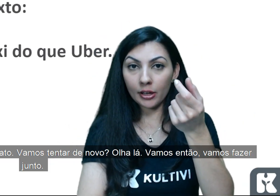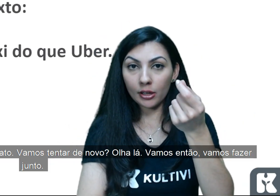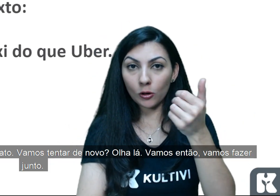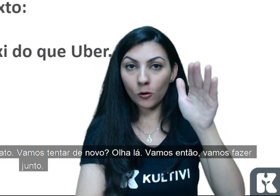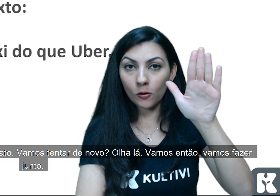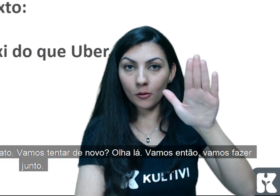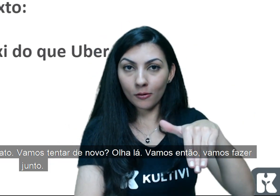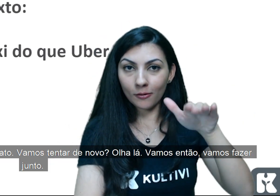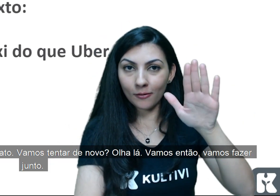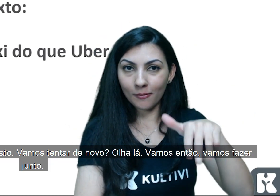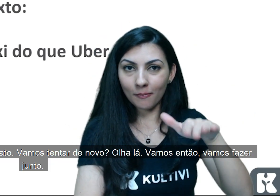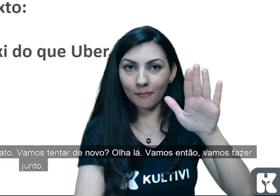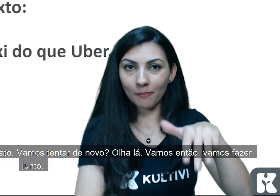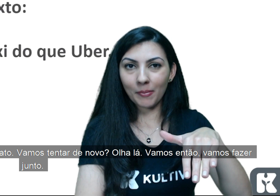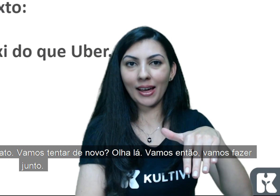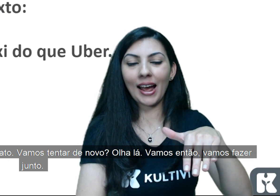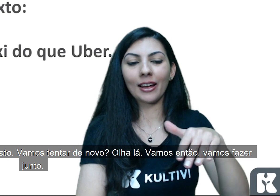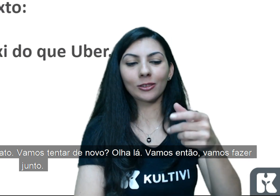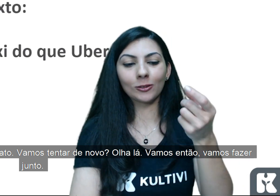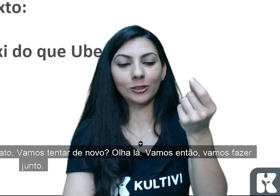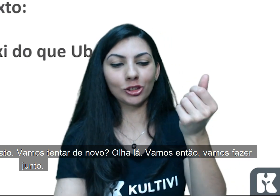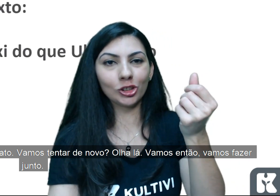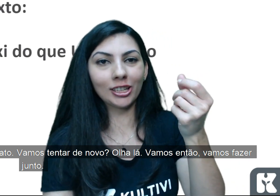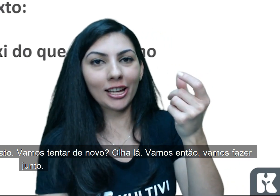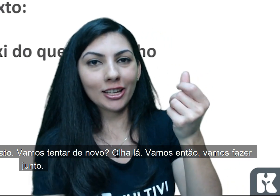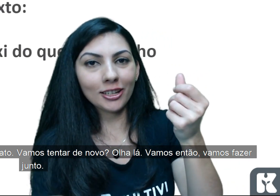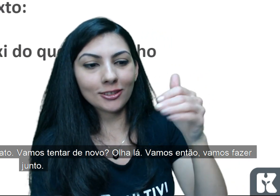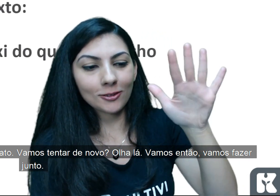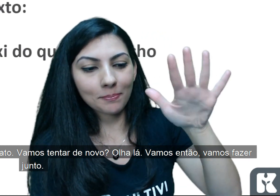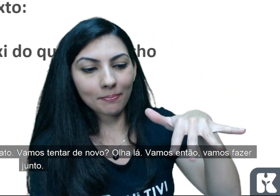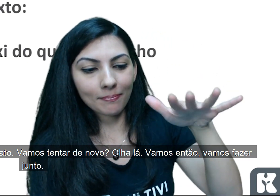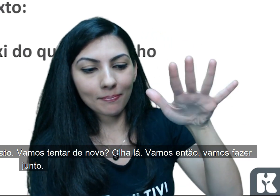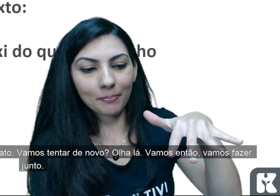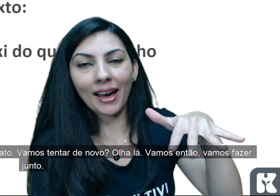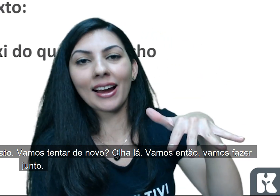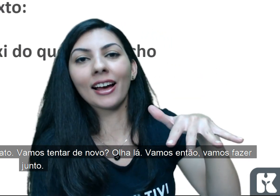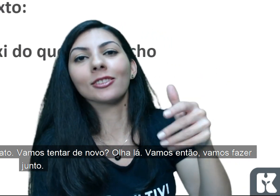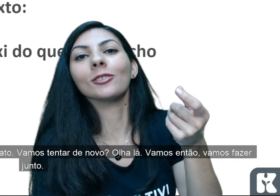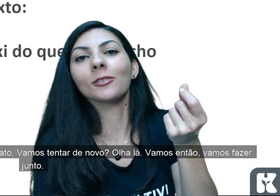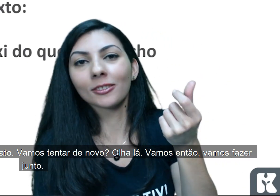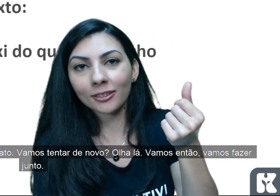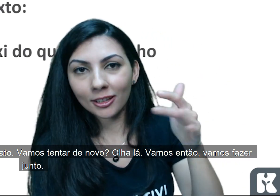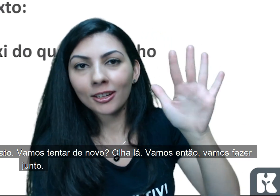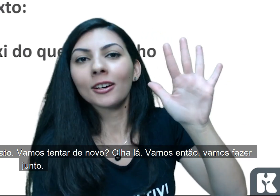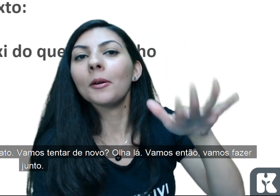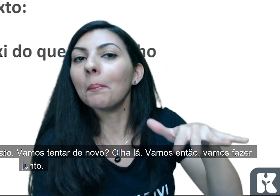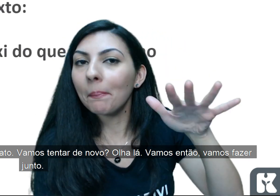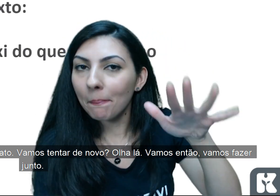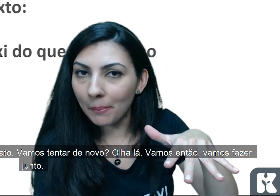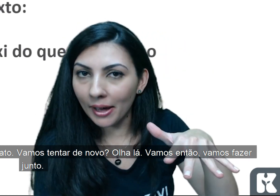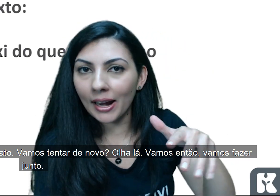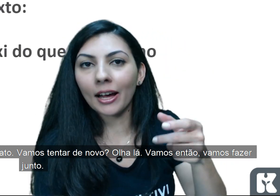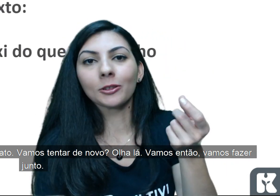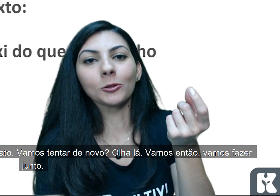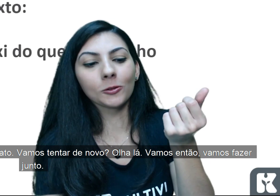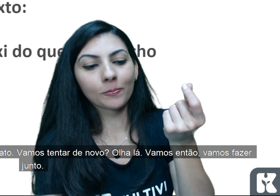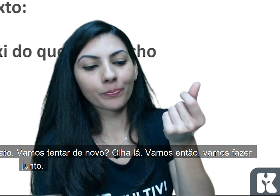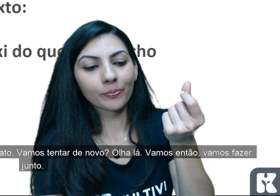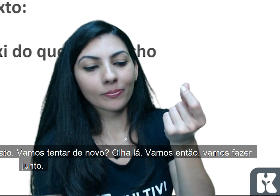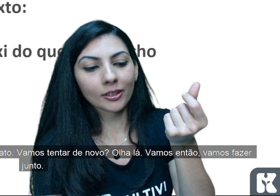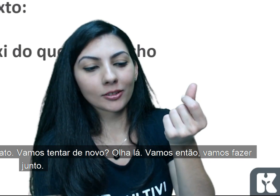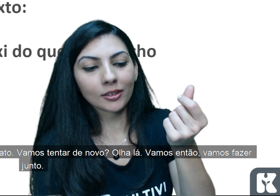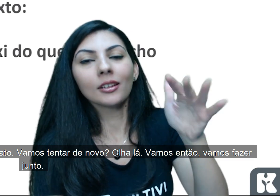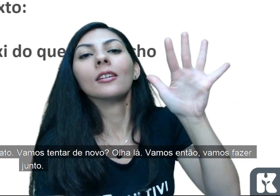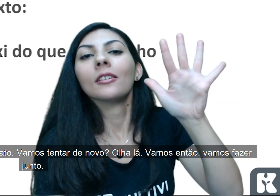Dinheiro Barato Dinheiro Barato Barato